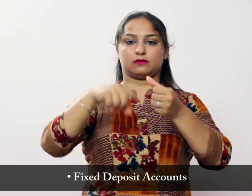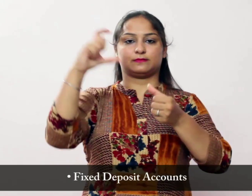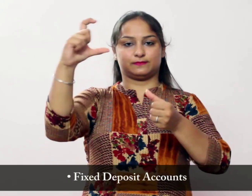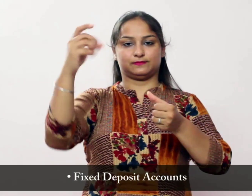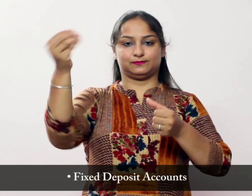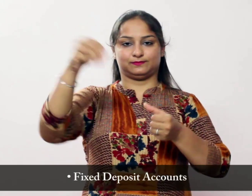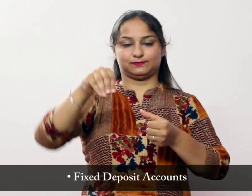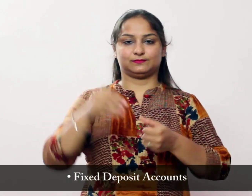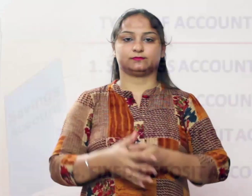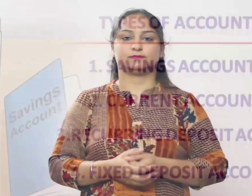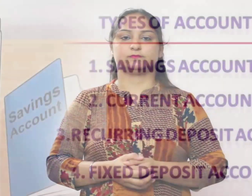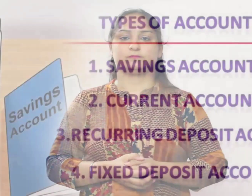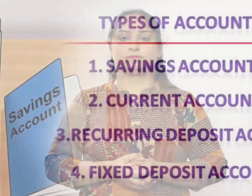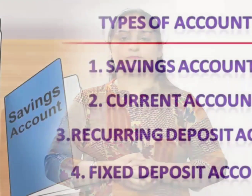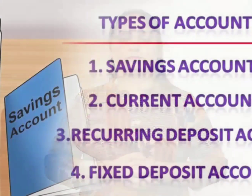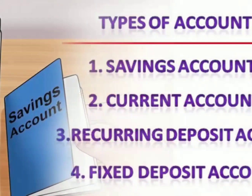बैंक खातों के प्रकार।